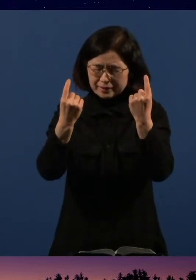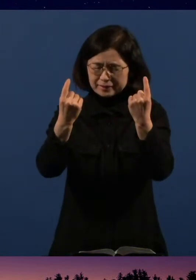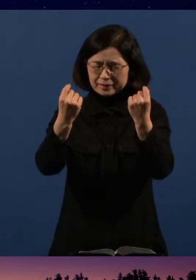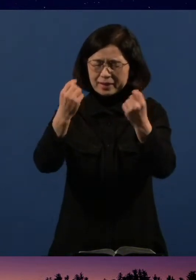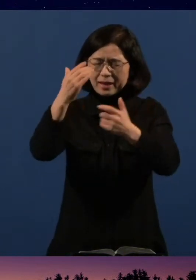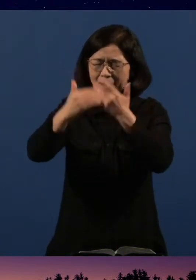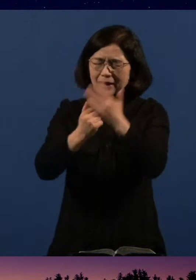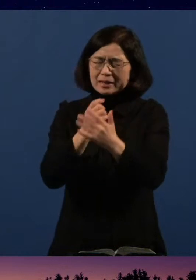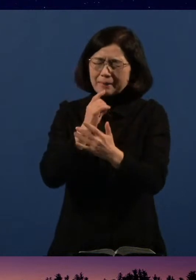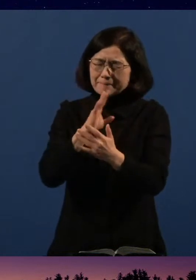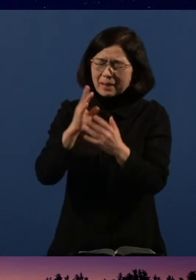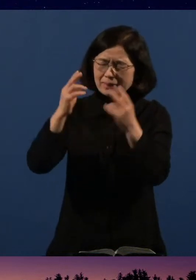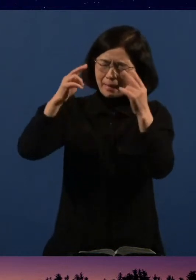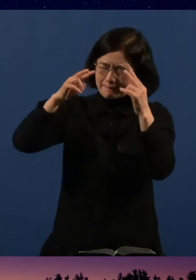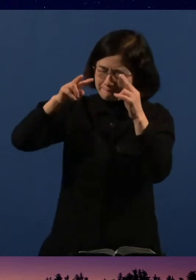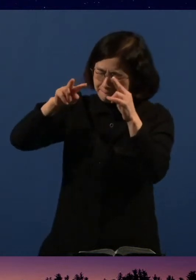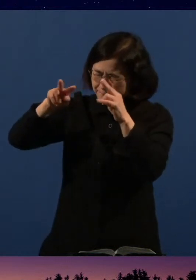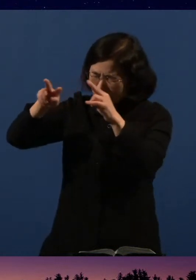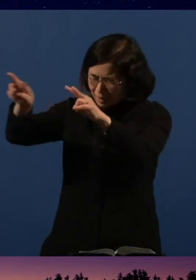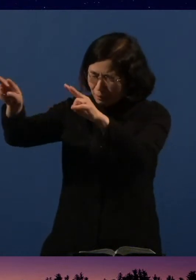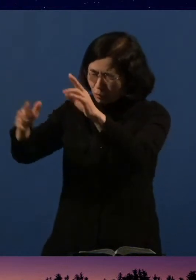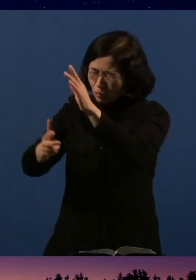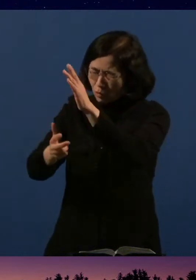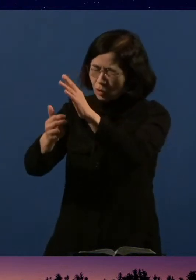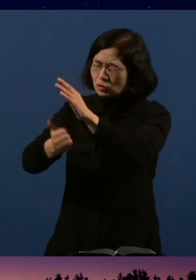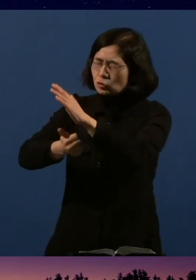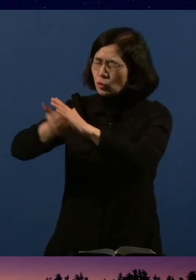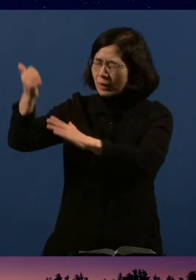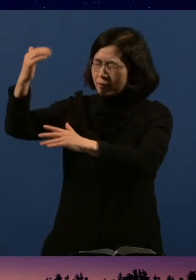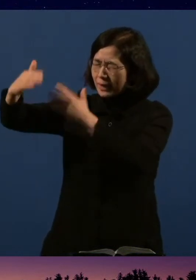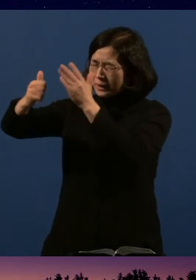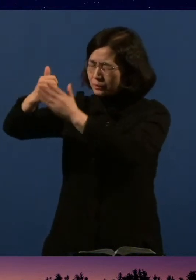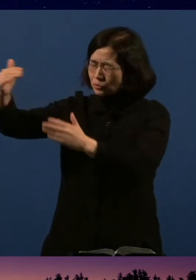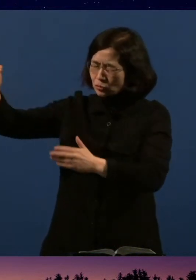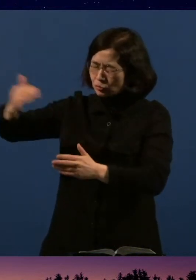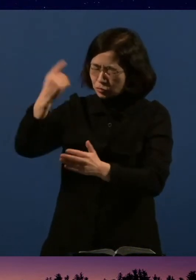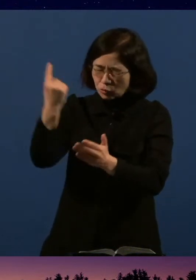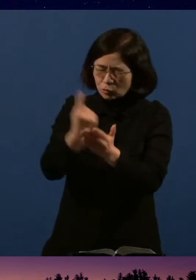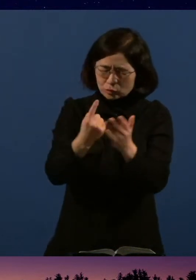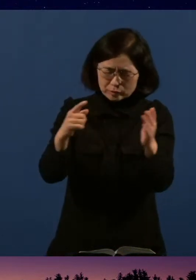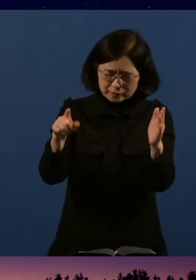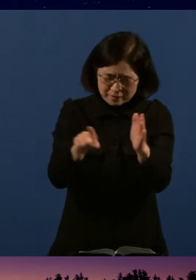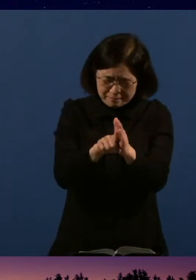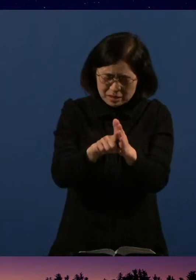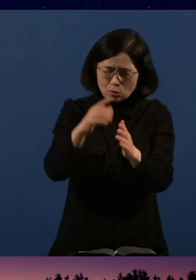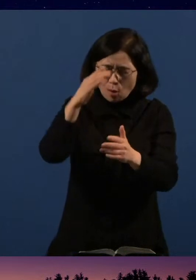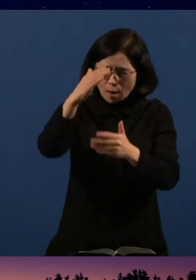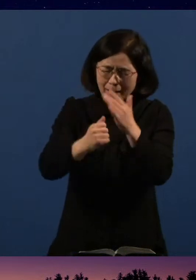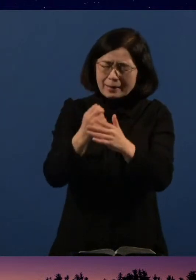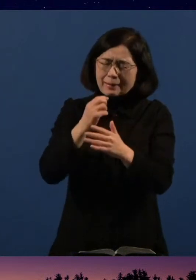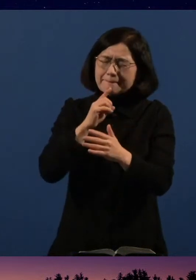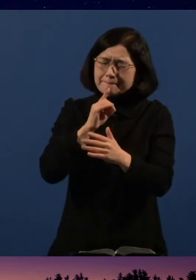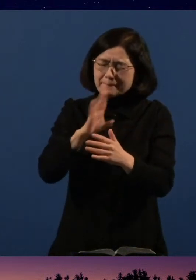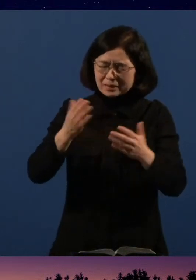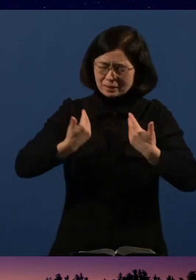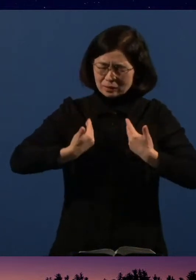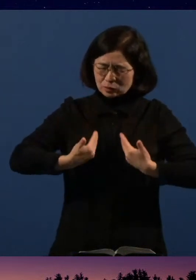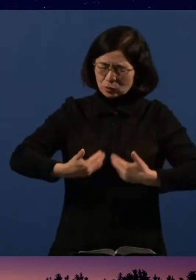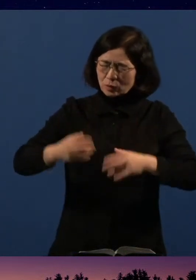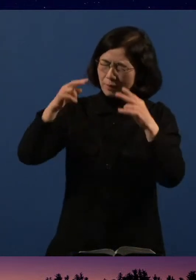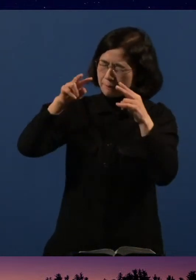그분만을 바라보고 오직 소망이 그에게만 나온다는 사실을 믿고 하나님만 잠잠히 바라고